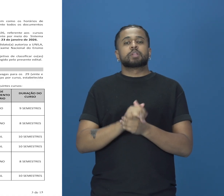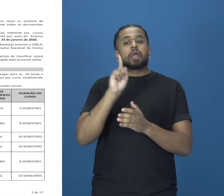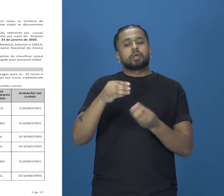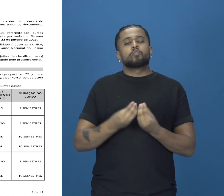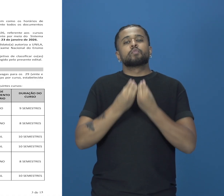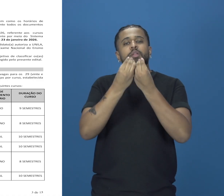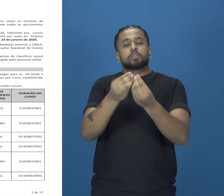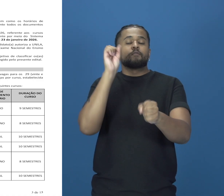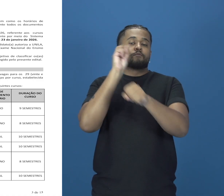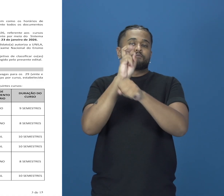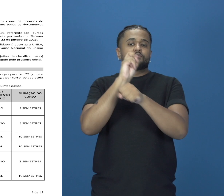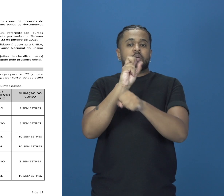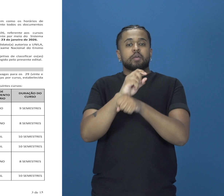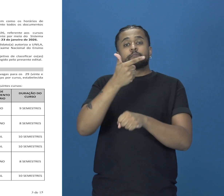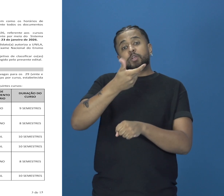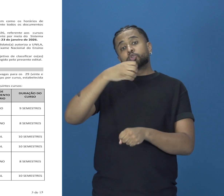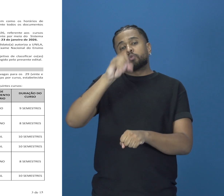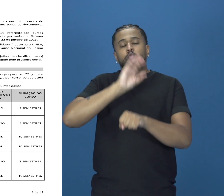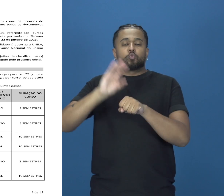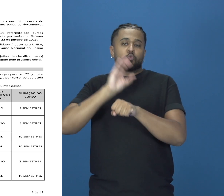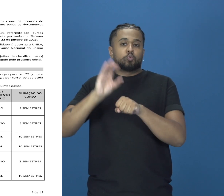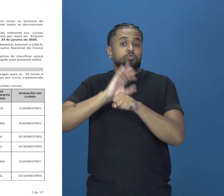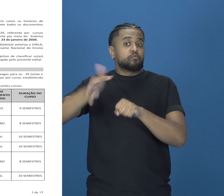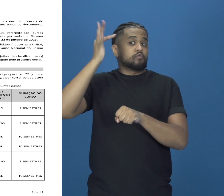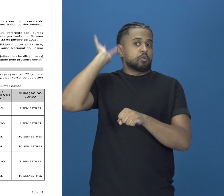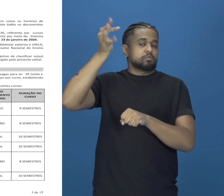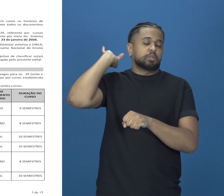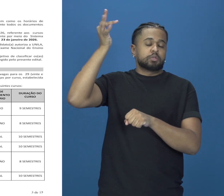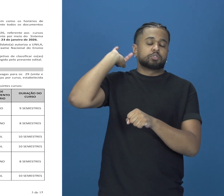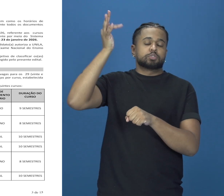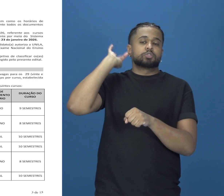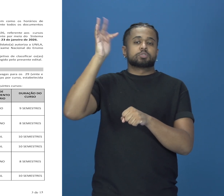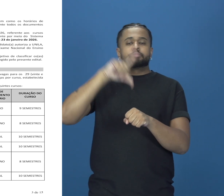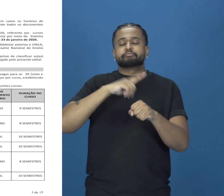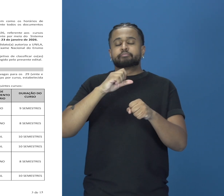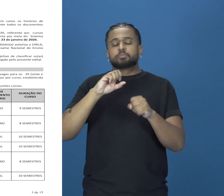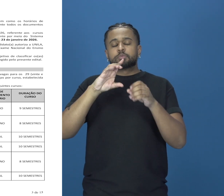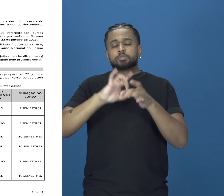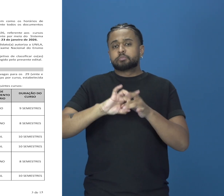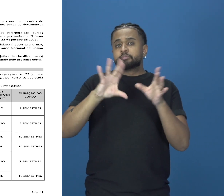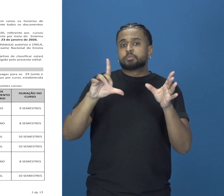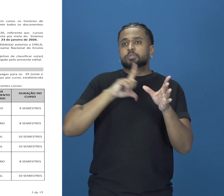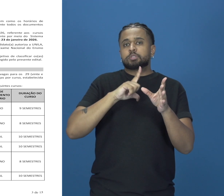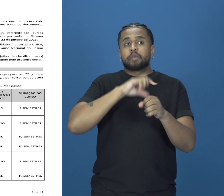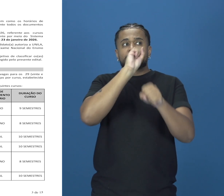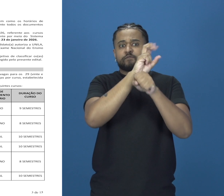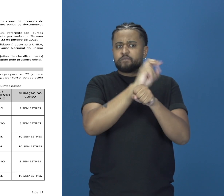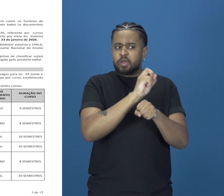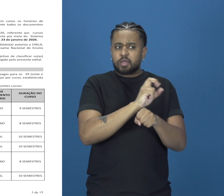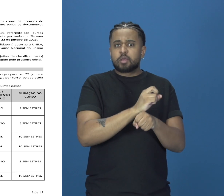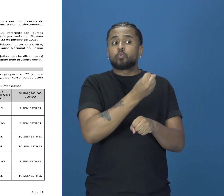são ofertadas vagas para os 29 cursos de graduação, com a disponibilidade de vagas por